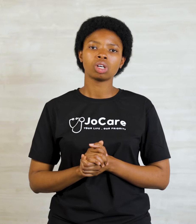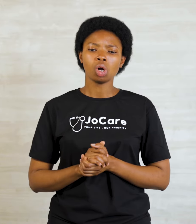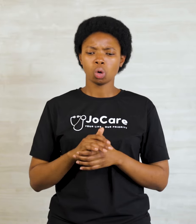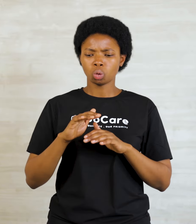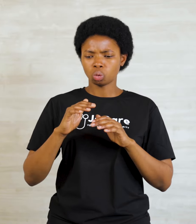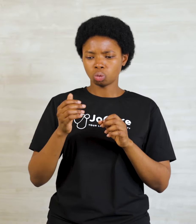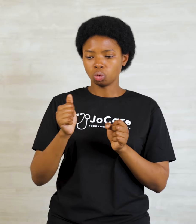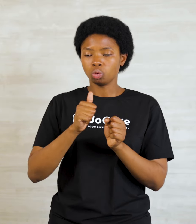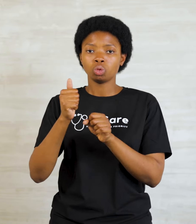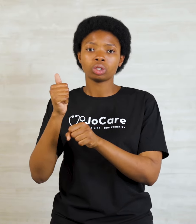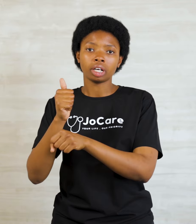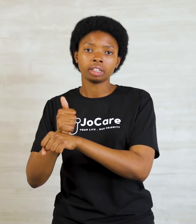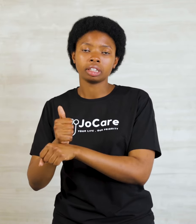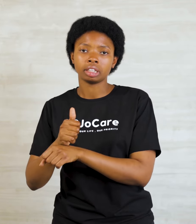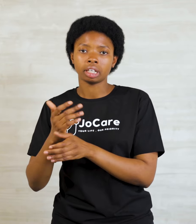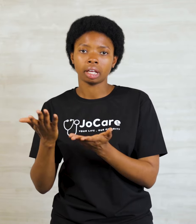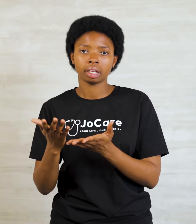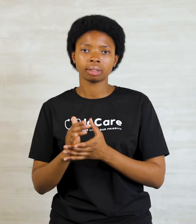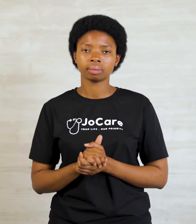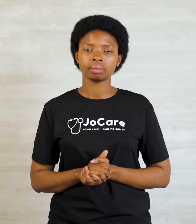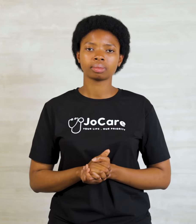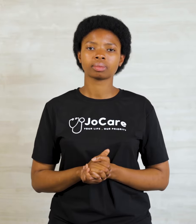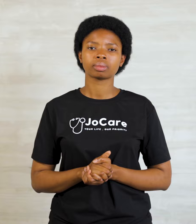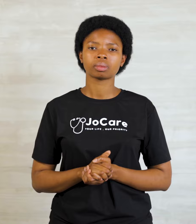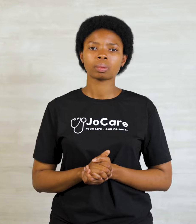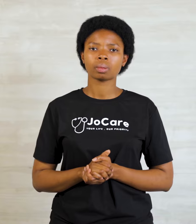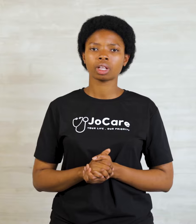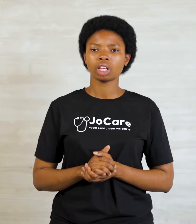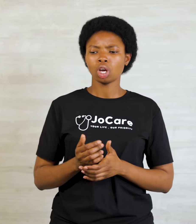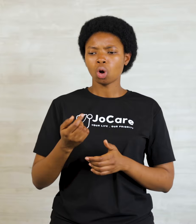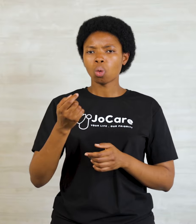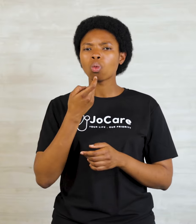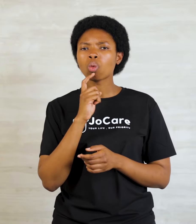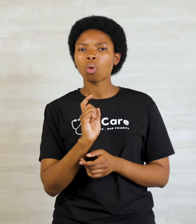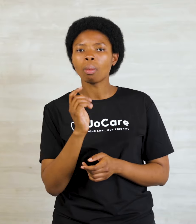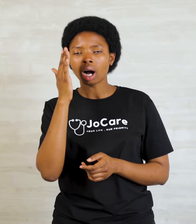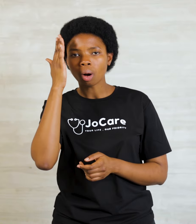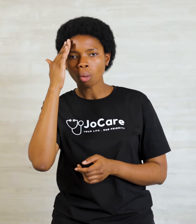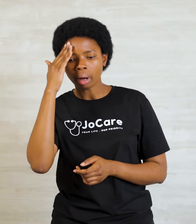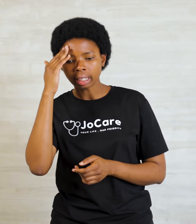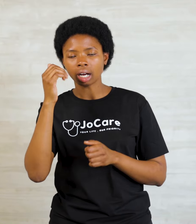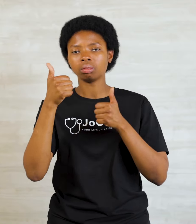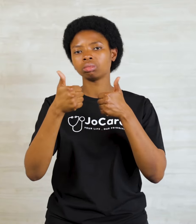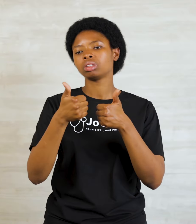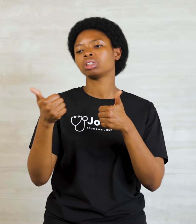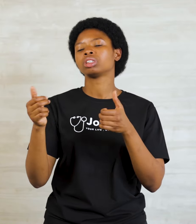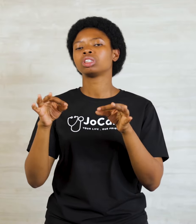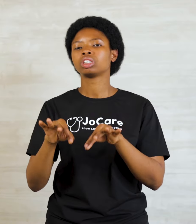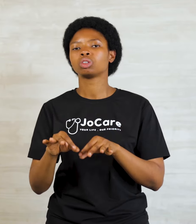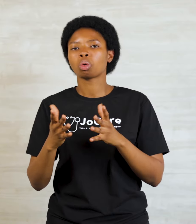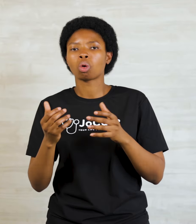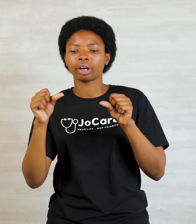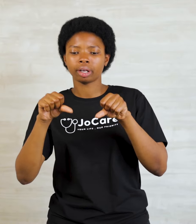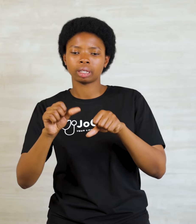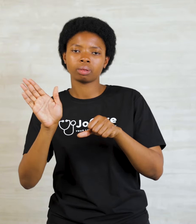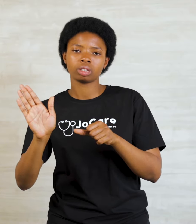ukareba ni birajya no kuri ya makuru ni busobanukiwe ukamenya icyiza cy'ikintu ukamenya n'ikibi cyacyo urafata umwanzuro